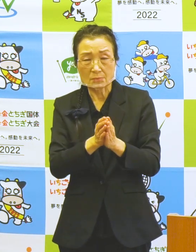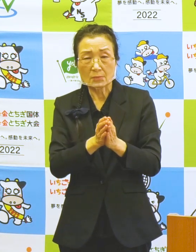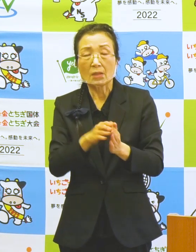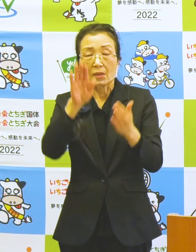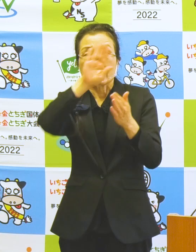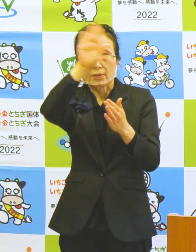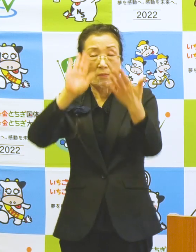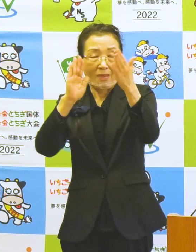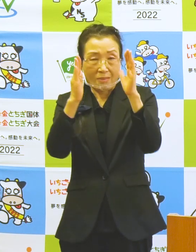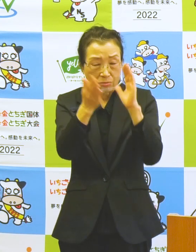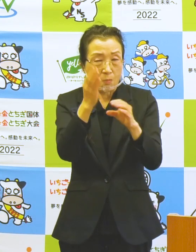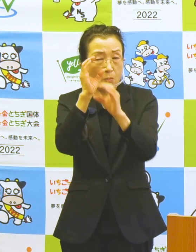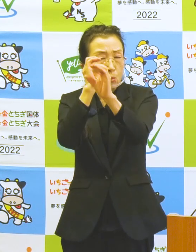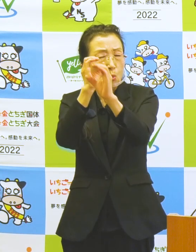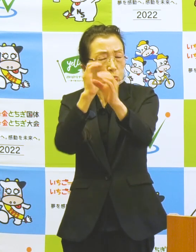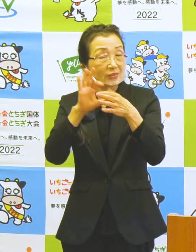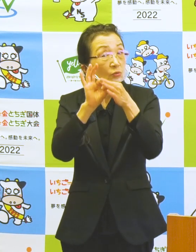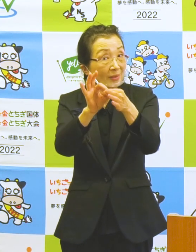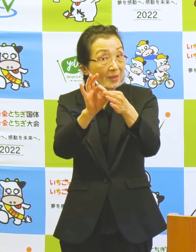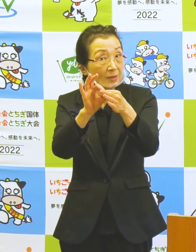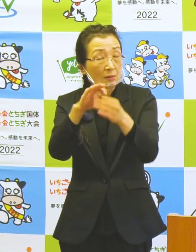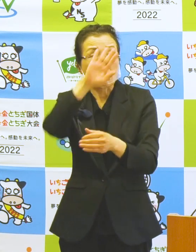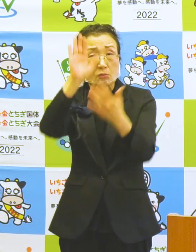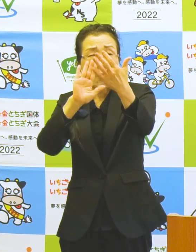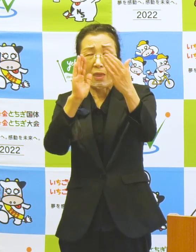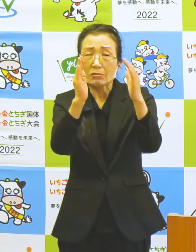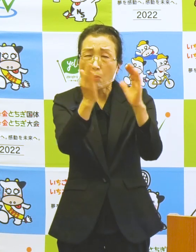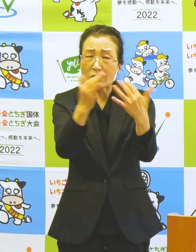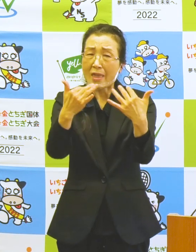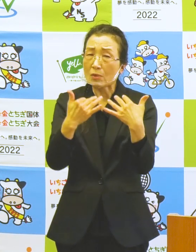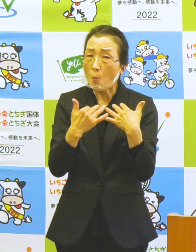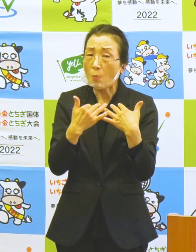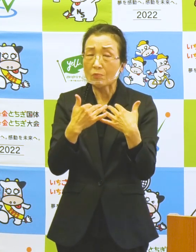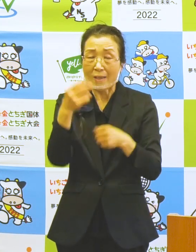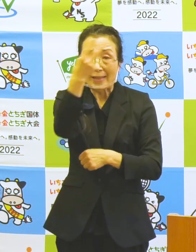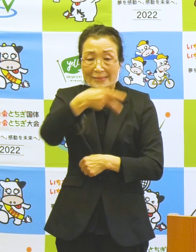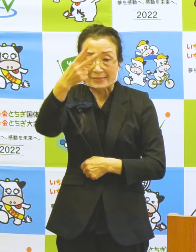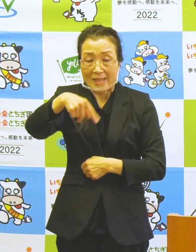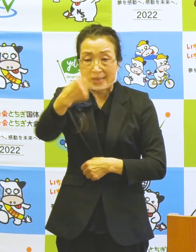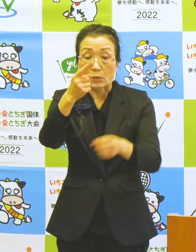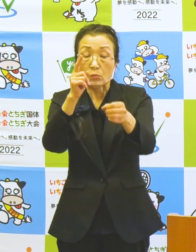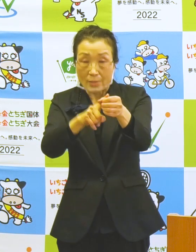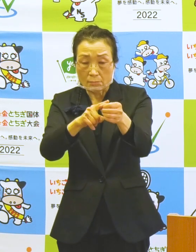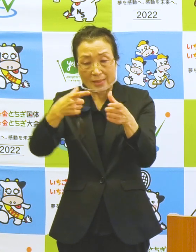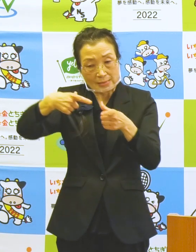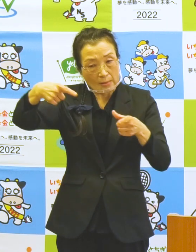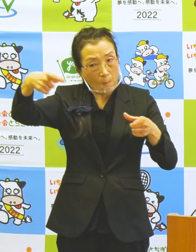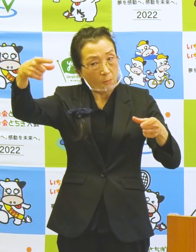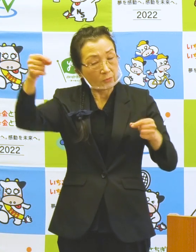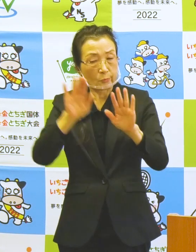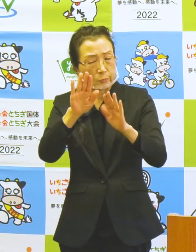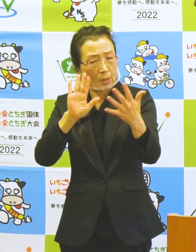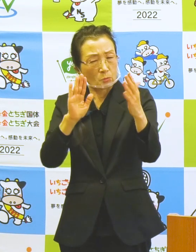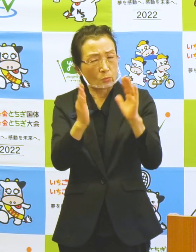。気候変動の影響については、2100年の日本がどうなるかとい